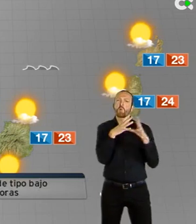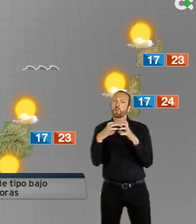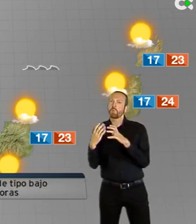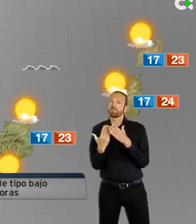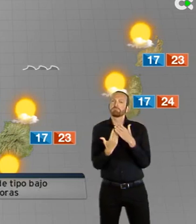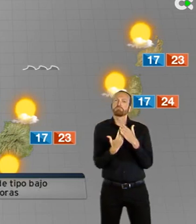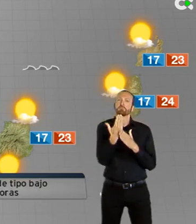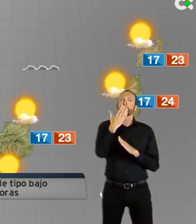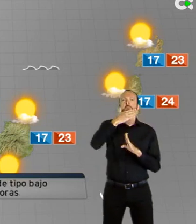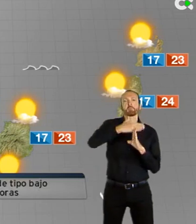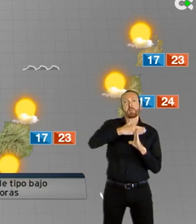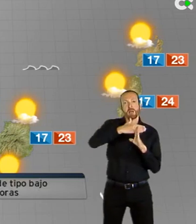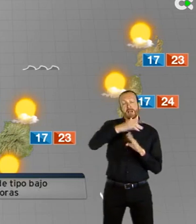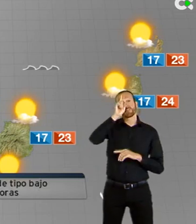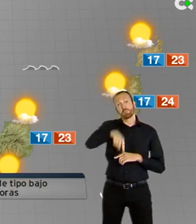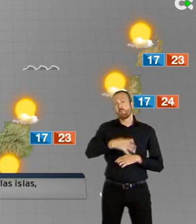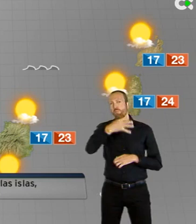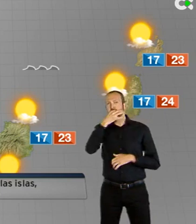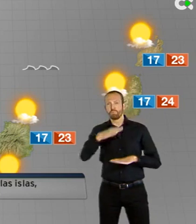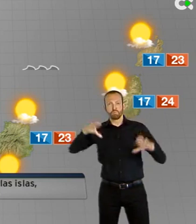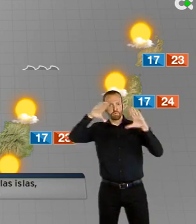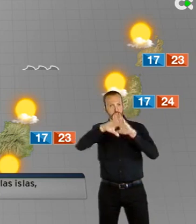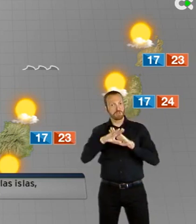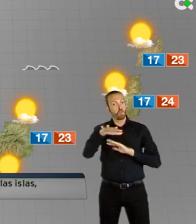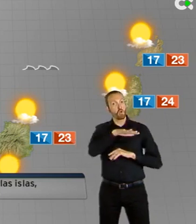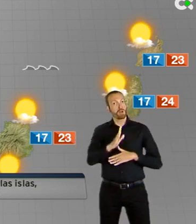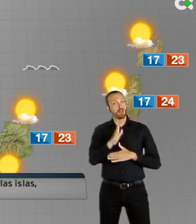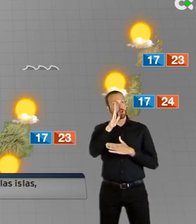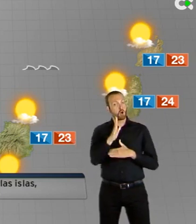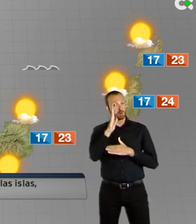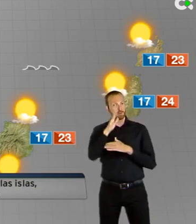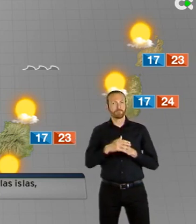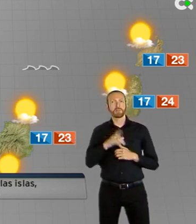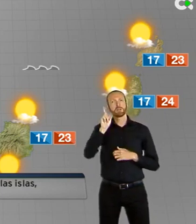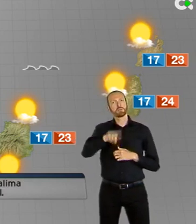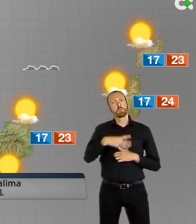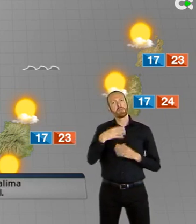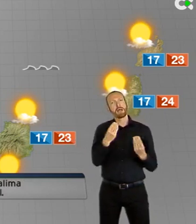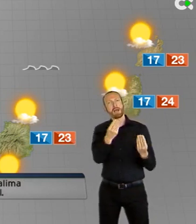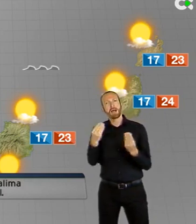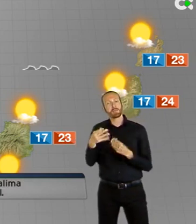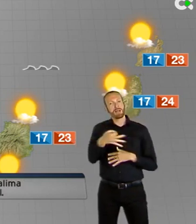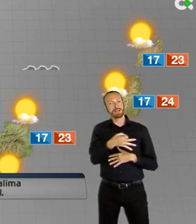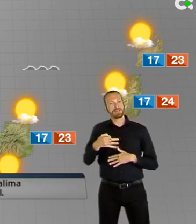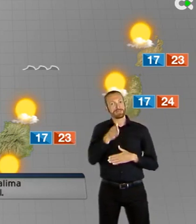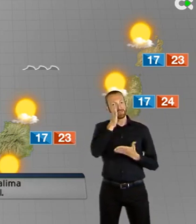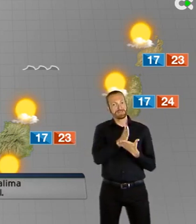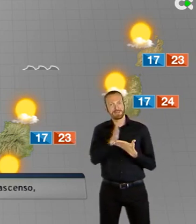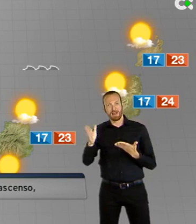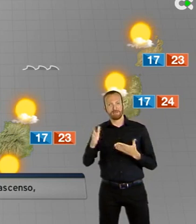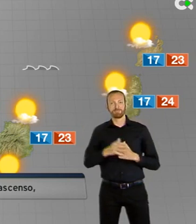de nubosidad de tipo bajo a primera y última hora por el norte de las islas y ligera presencia de calima en la mitad